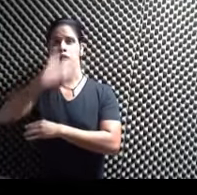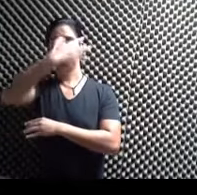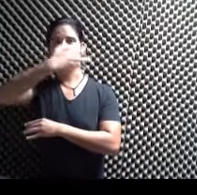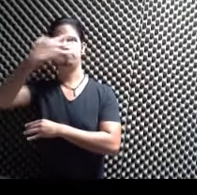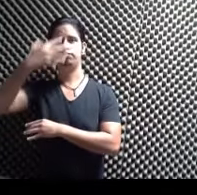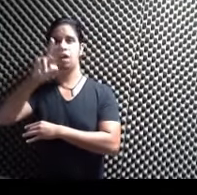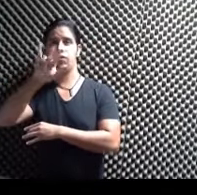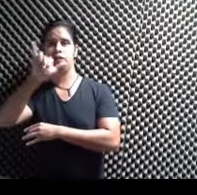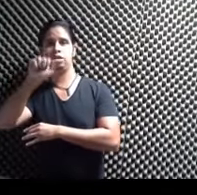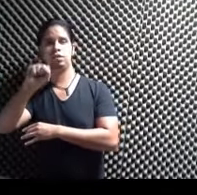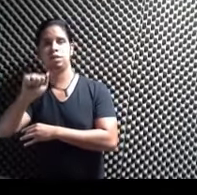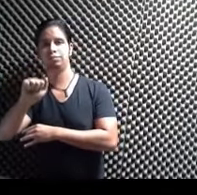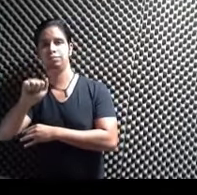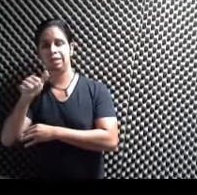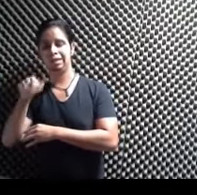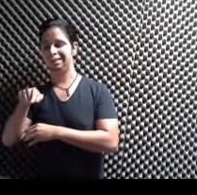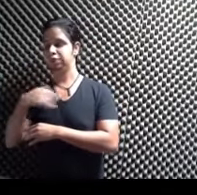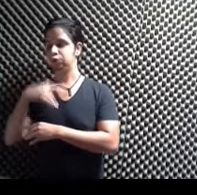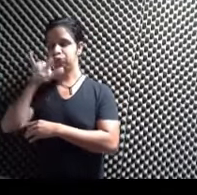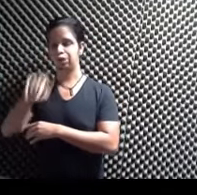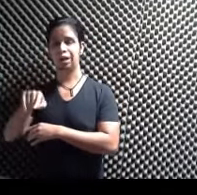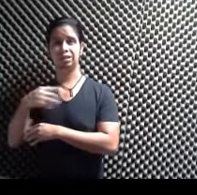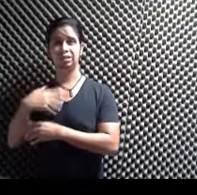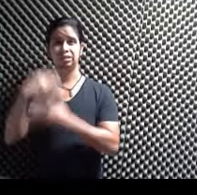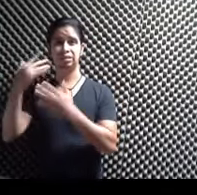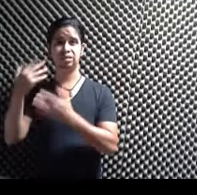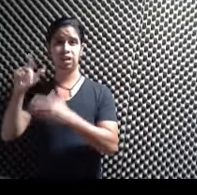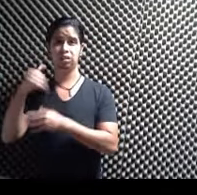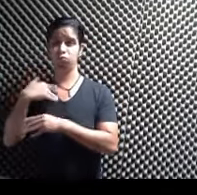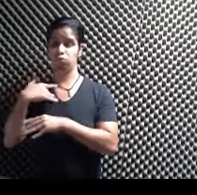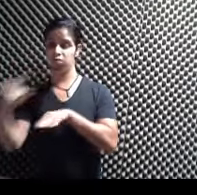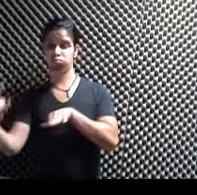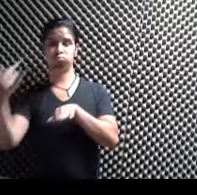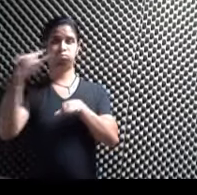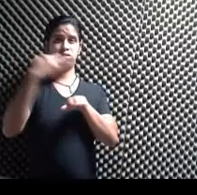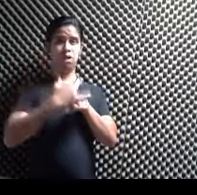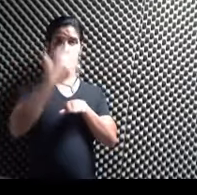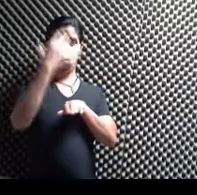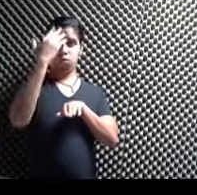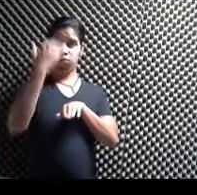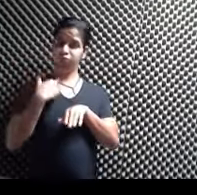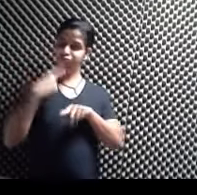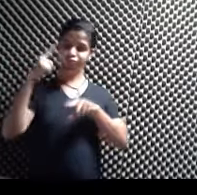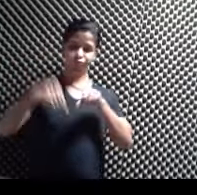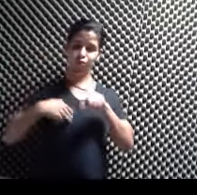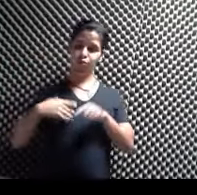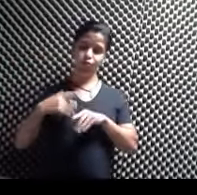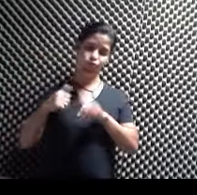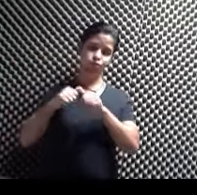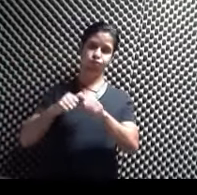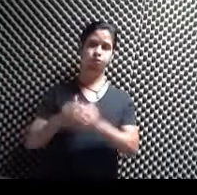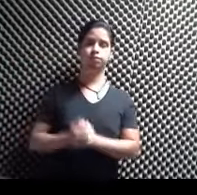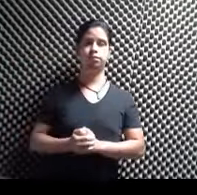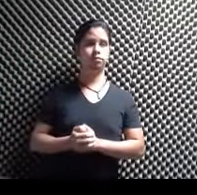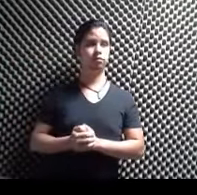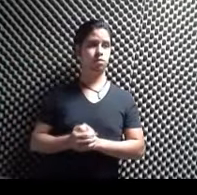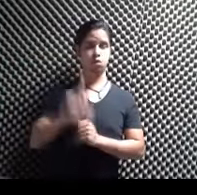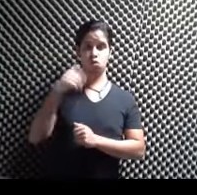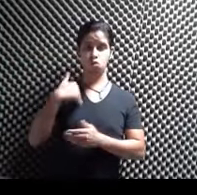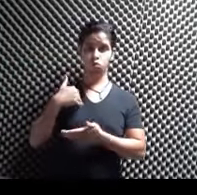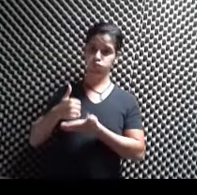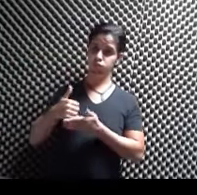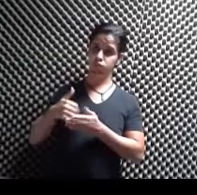tardaba qué sé yo cuántas semanas. Y tuvo que virar para atrás con el mismo amor. Y por Skype. Sí, ¿no? Así tuvo que terminar. Ay, esto es increíble. Siguiendo con las